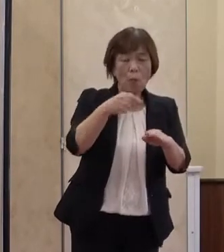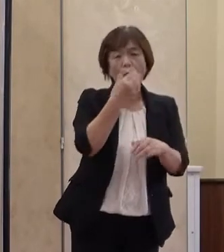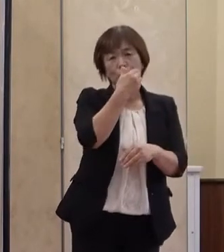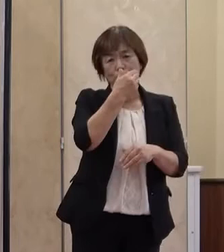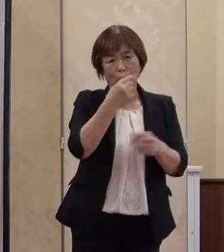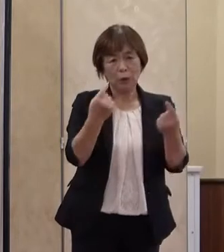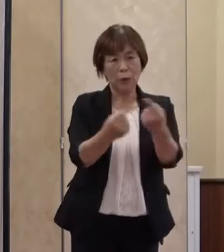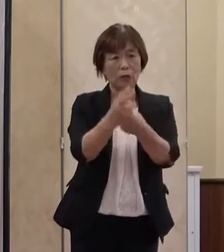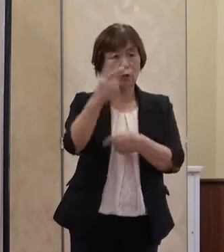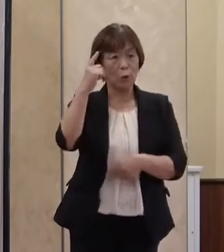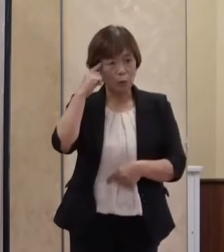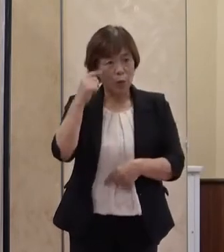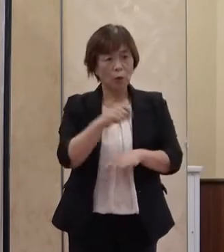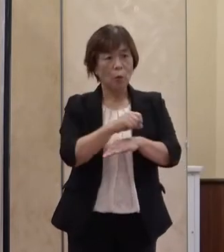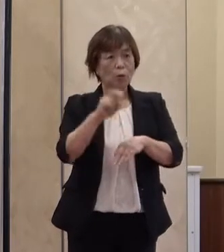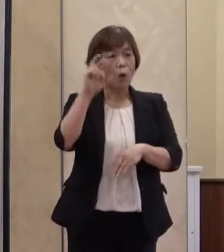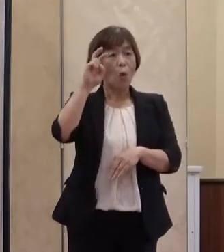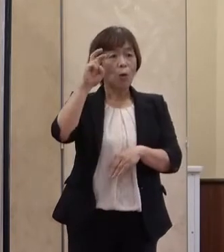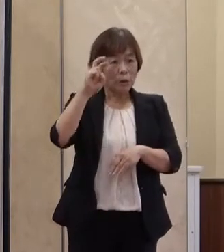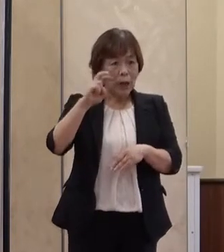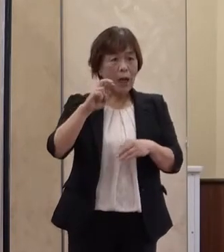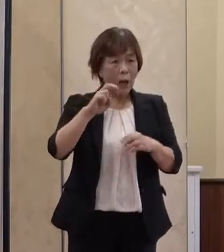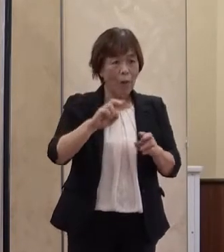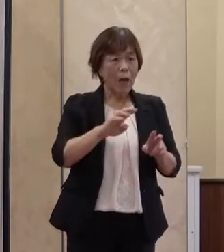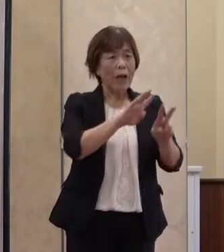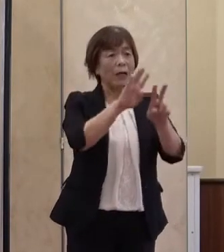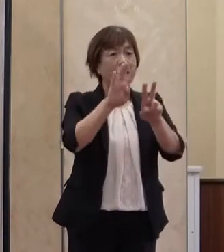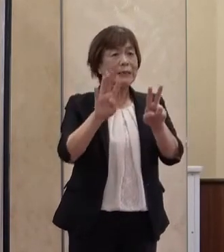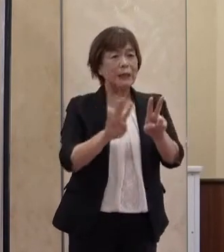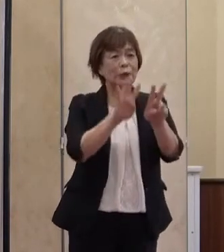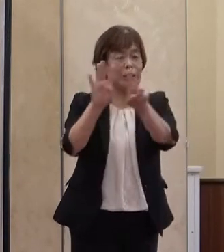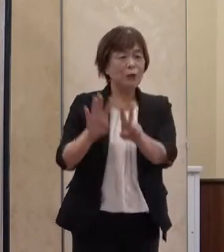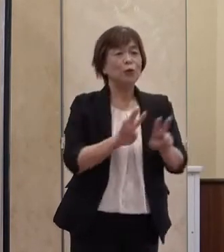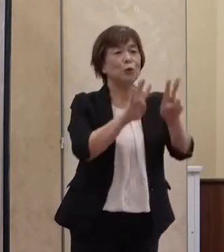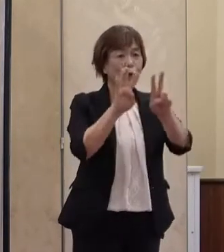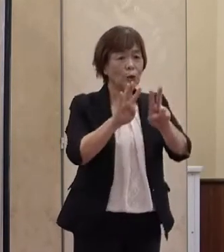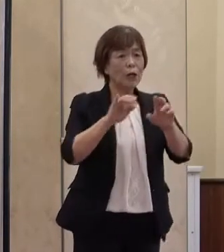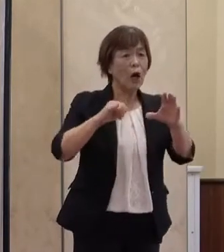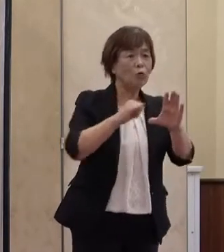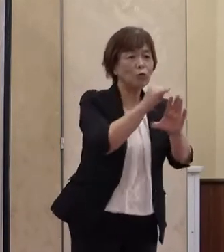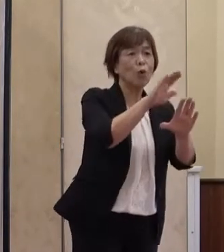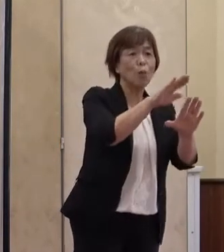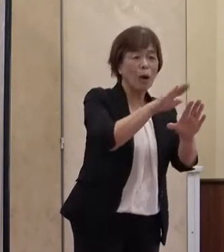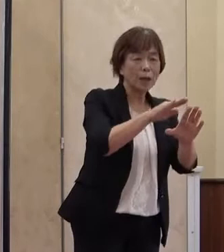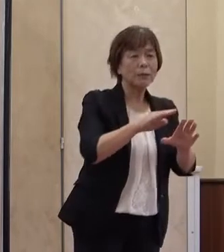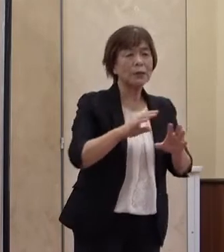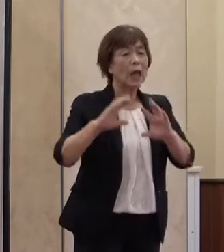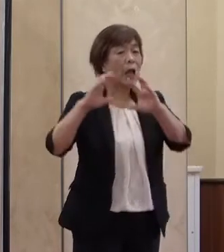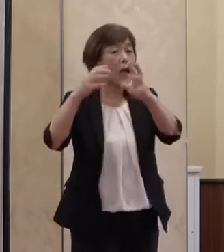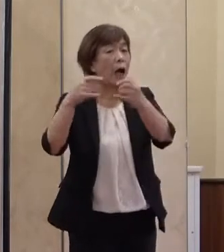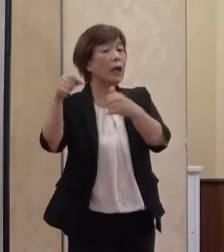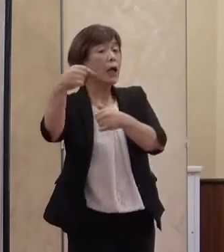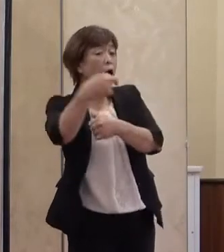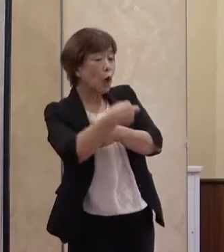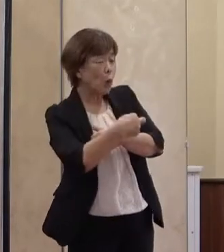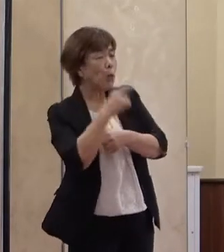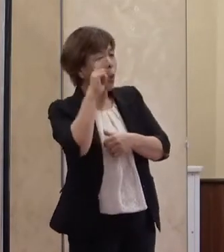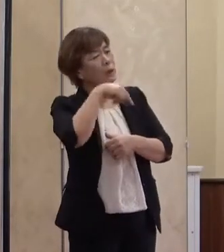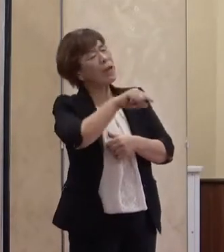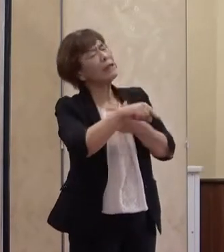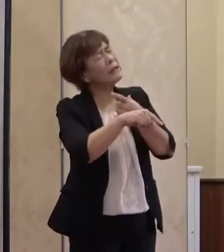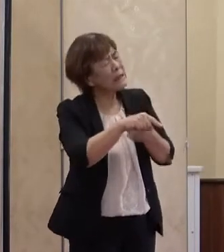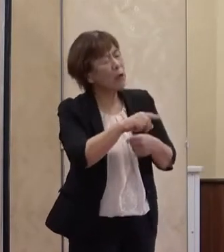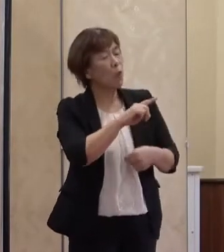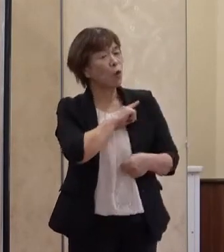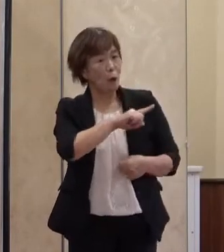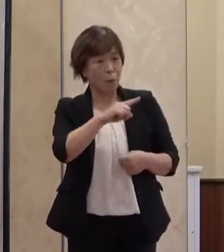。特に大阪は24時間空港もありますし、海外から見ても行きたい都市ナンバーワンに